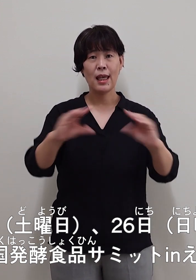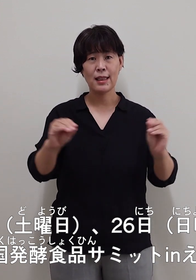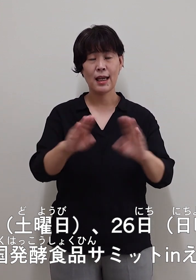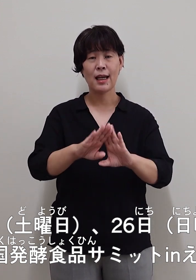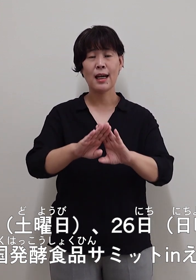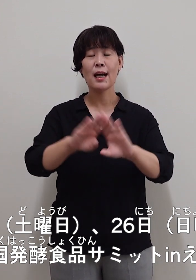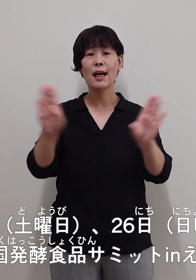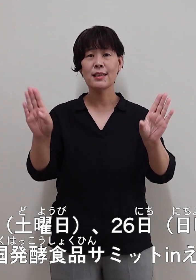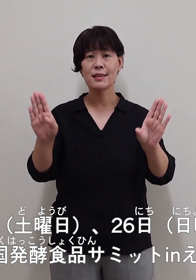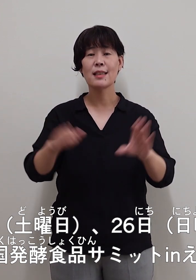ます。